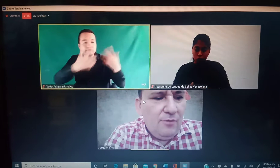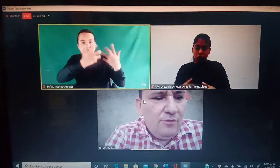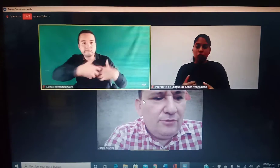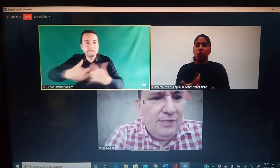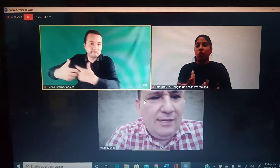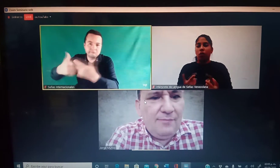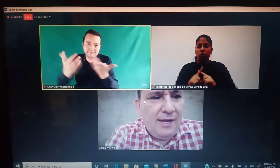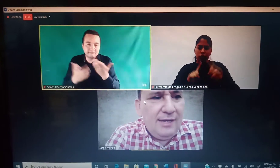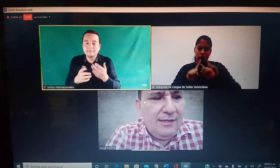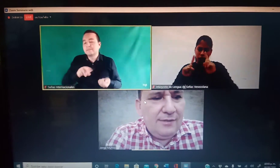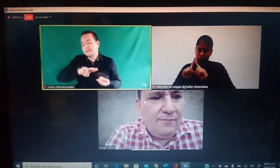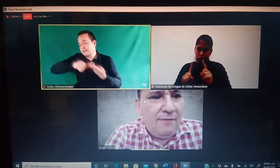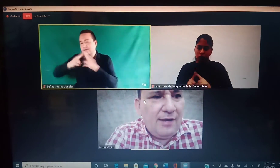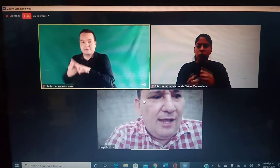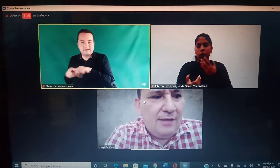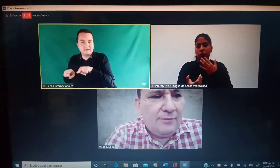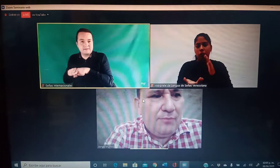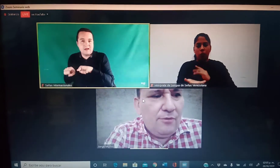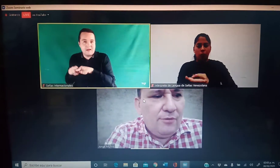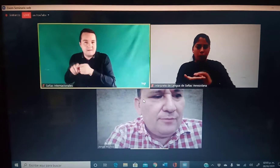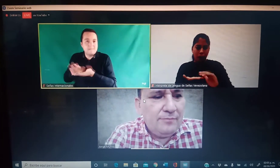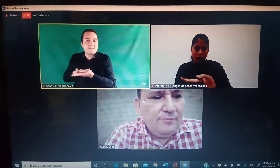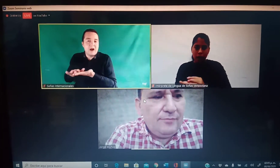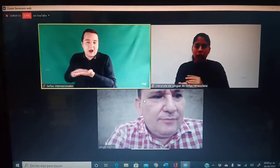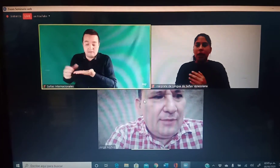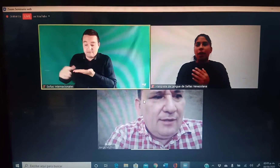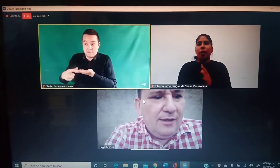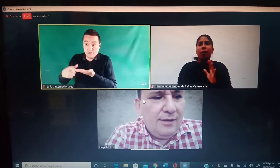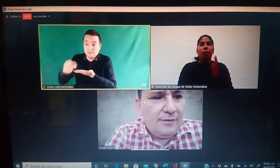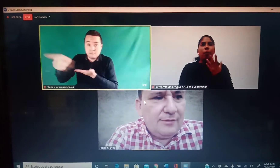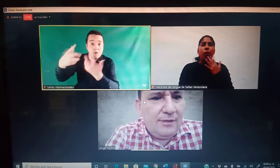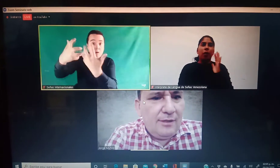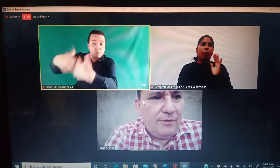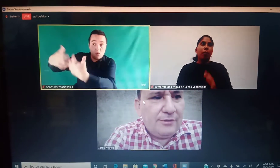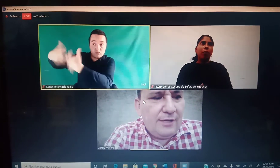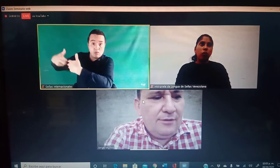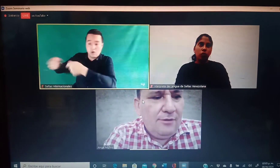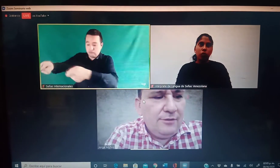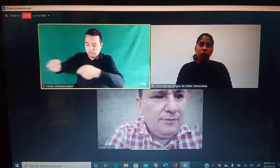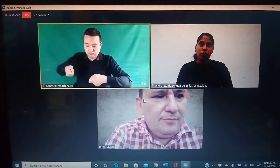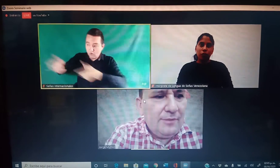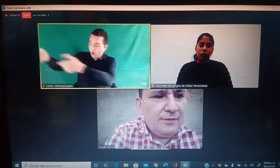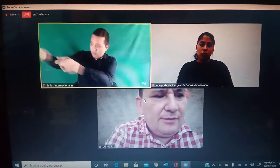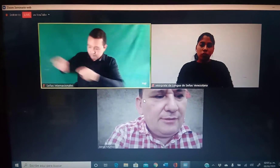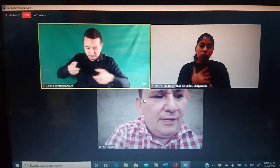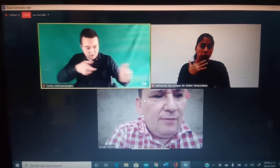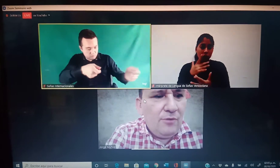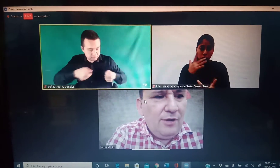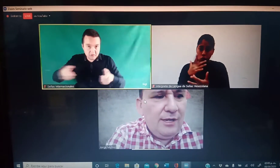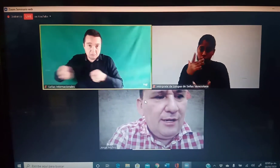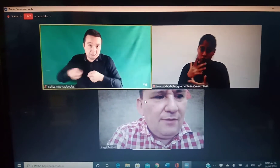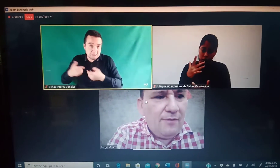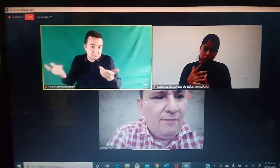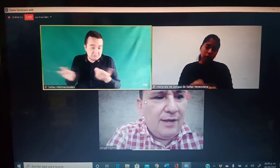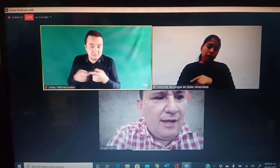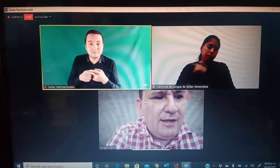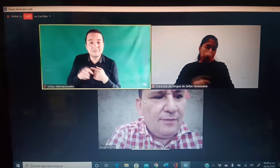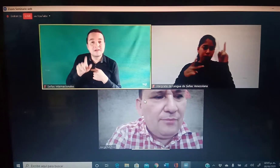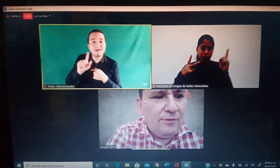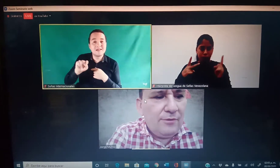tenemos líneas braille fabricadas por Technology, tenemos líneas